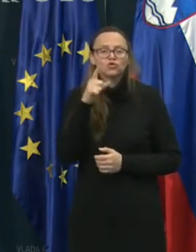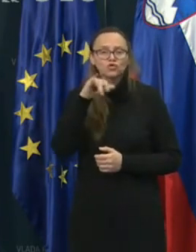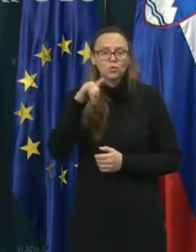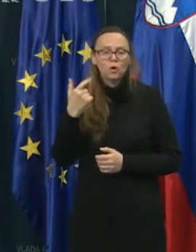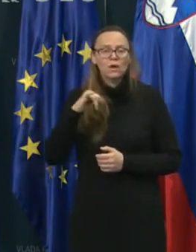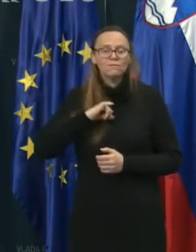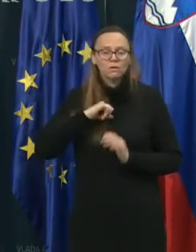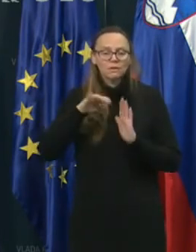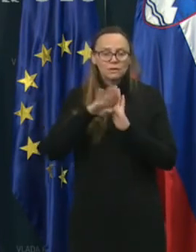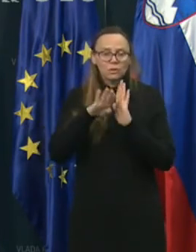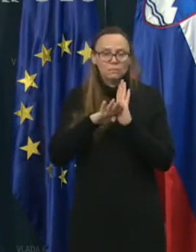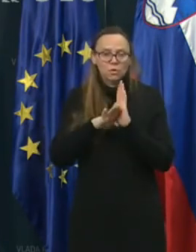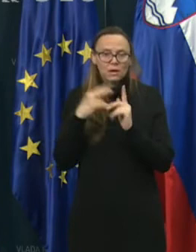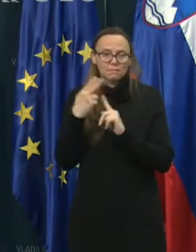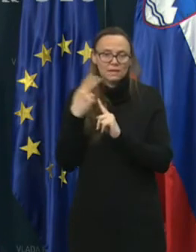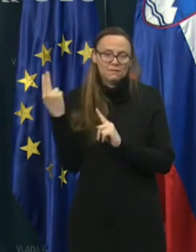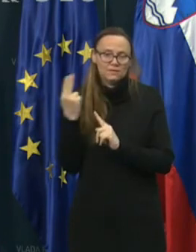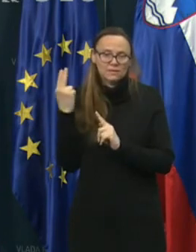Televizije Slovenija.